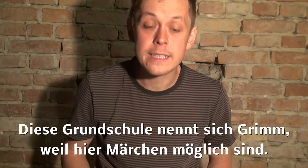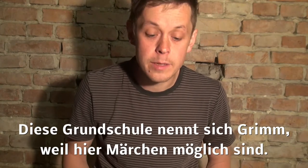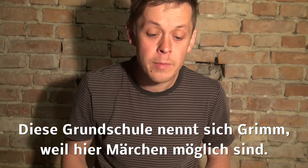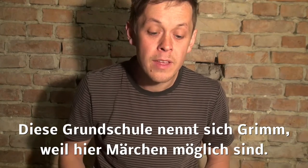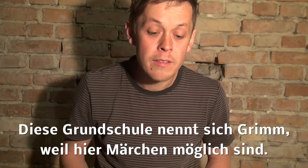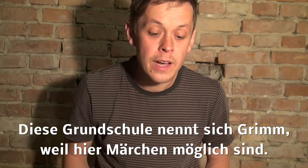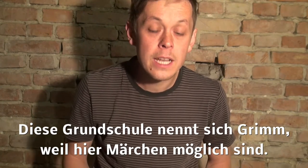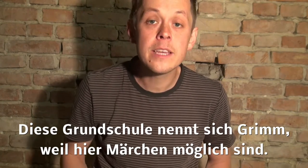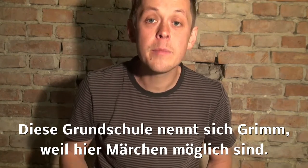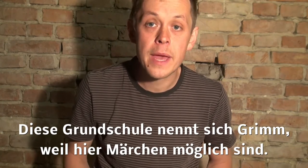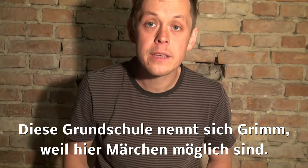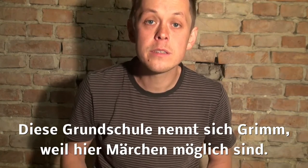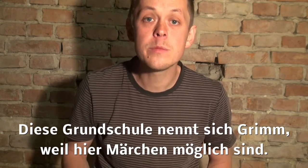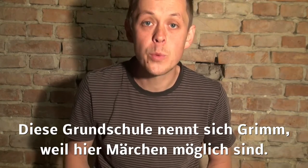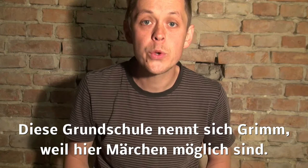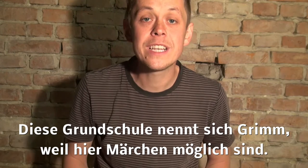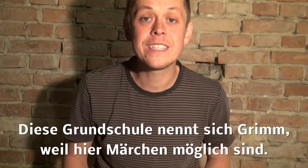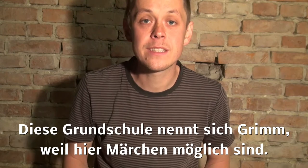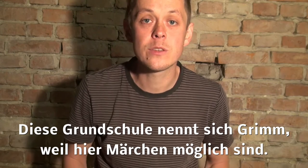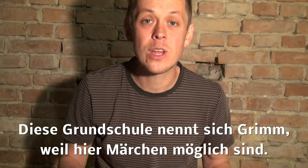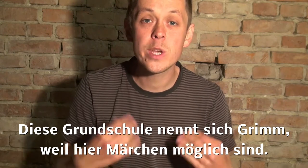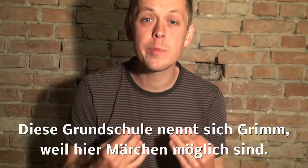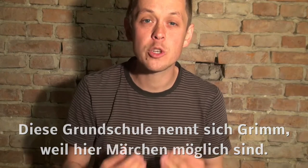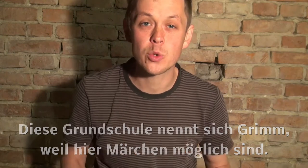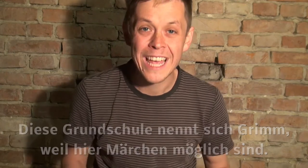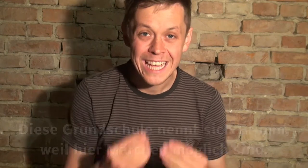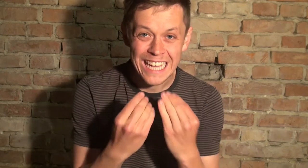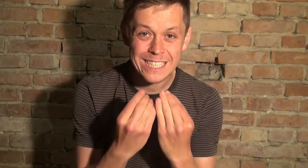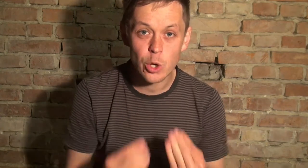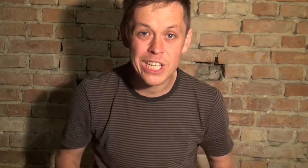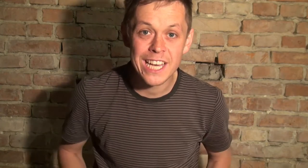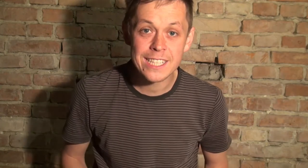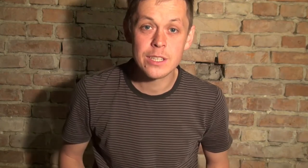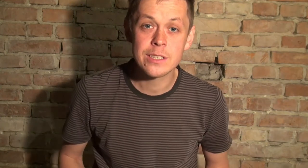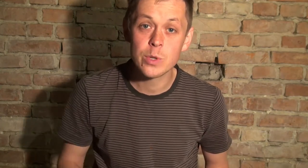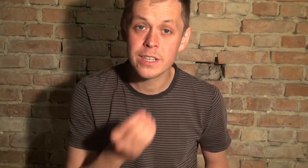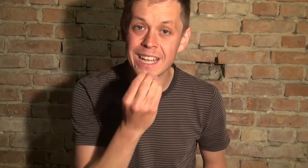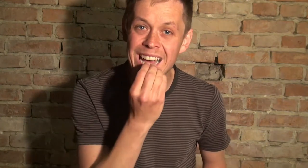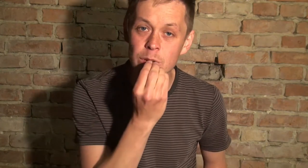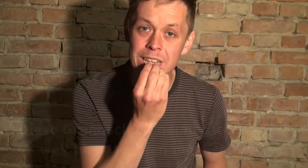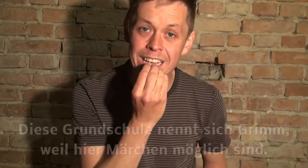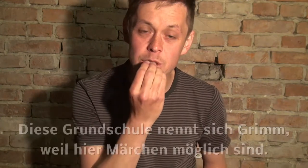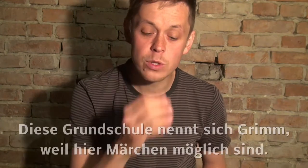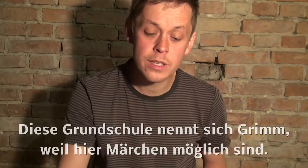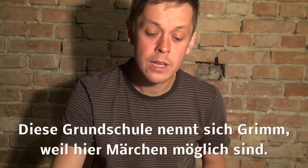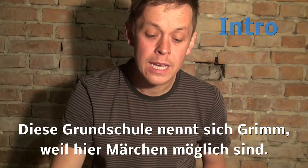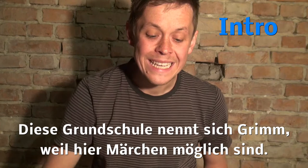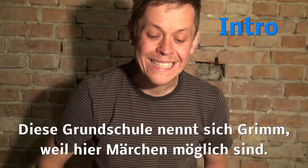Grimm, weil hier Märchen möglich sind. Und auch hier bitte schon ganz deutlich akzentuieren und artikulieren.